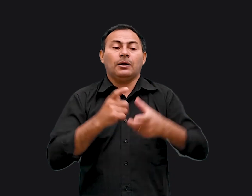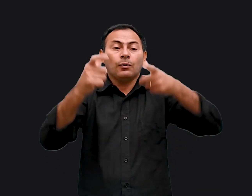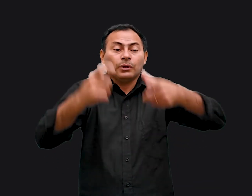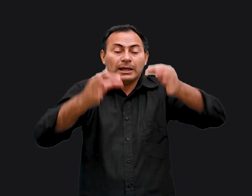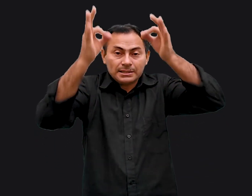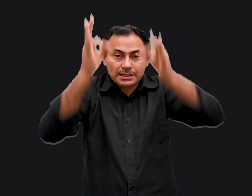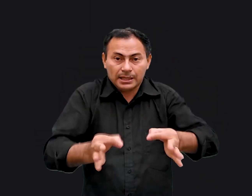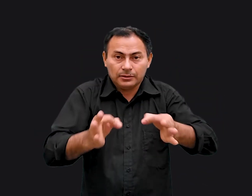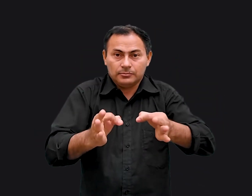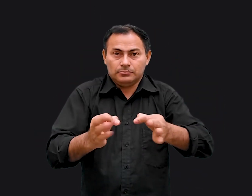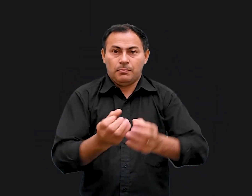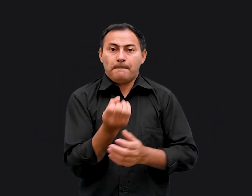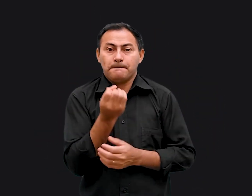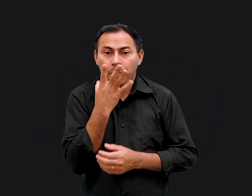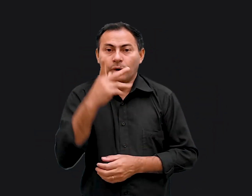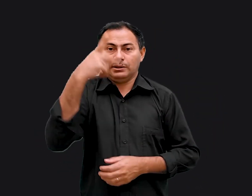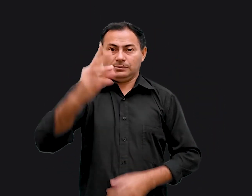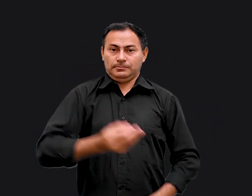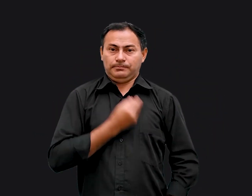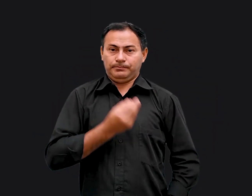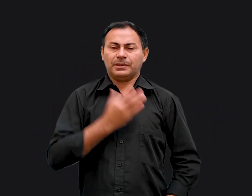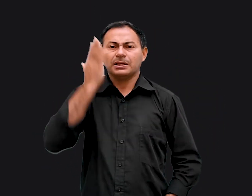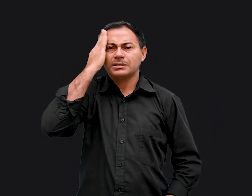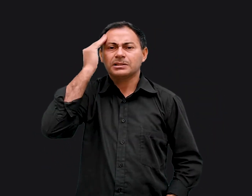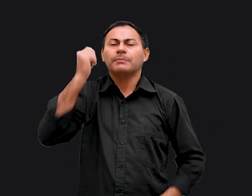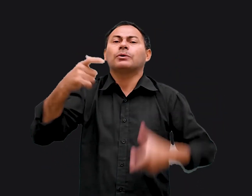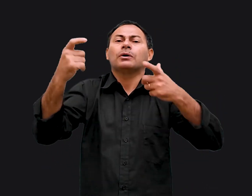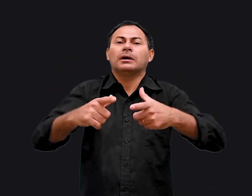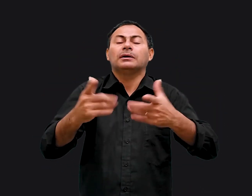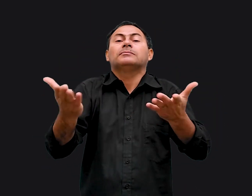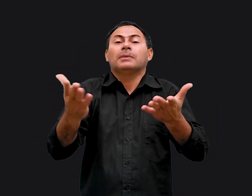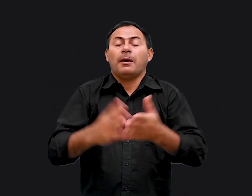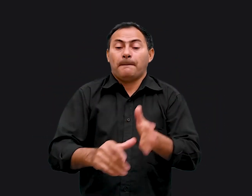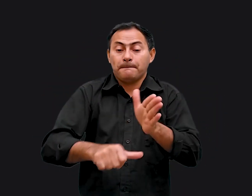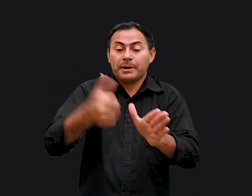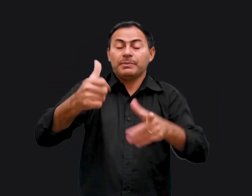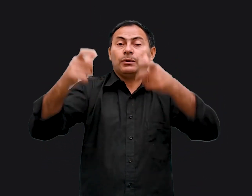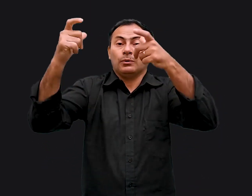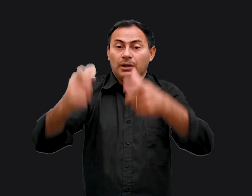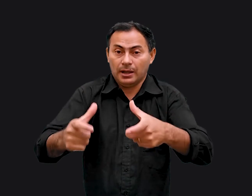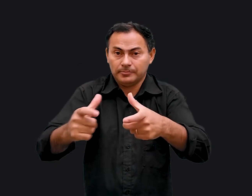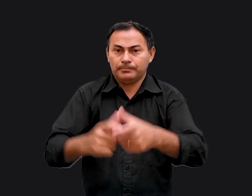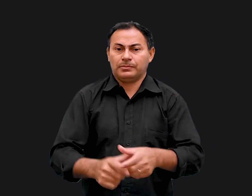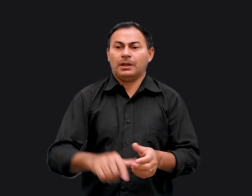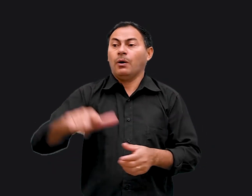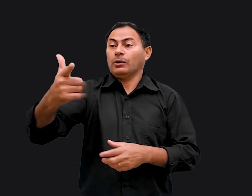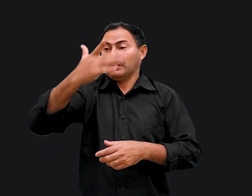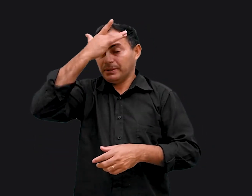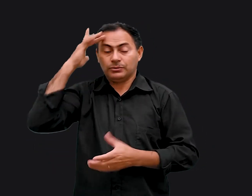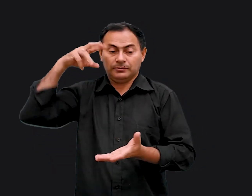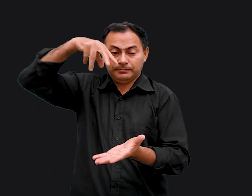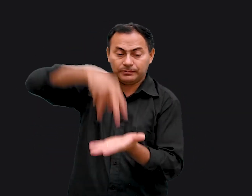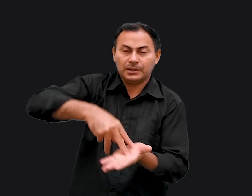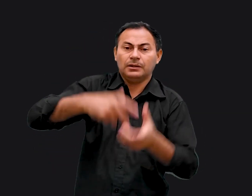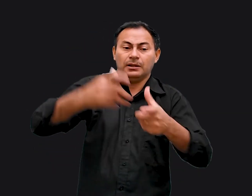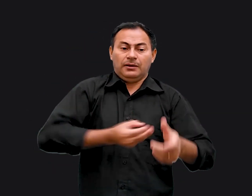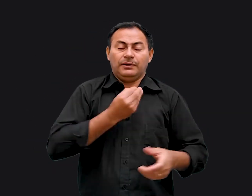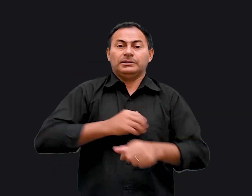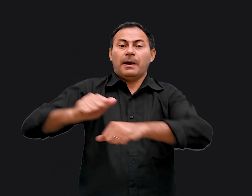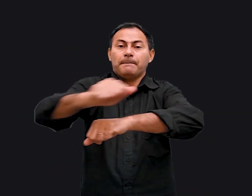muito certo, muito bom na sua vida. E sabe qual é o lugar? O primeiro lugar. Outra pessoa ocupava esse lugar na vida de